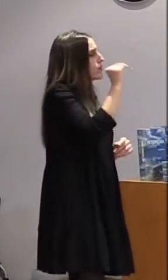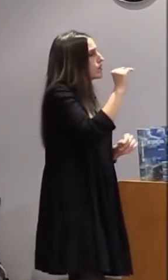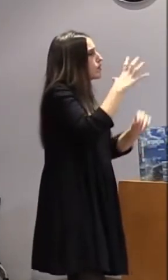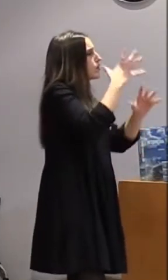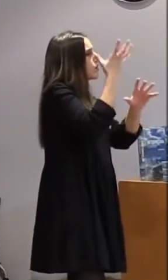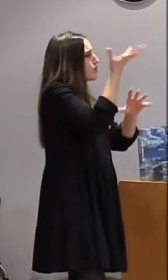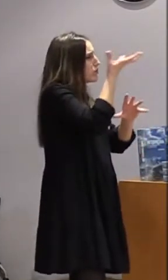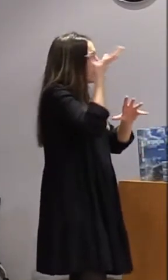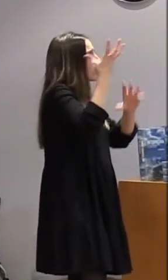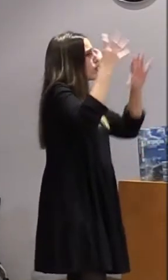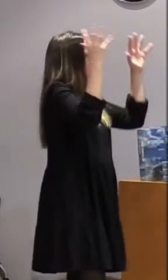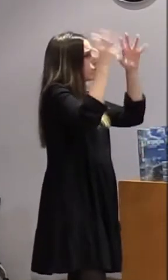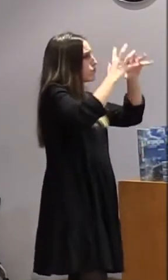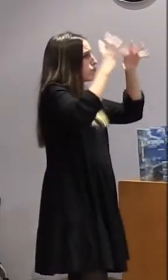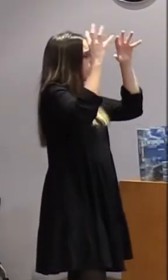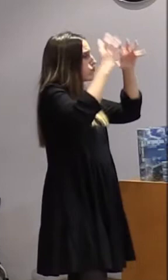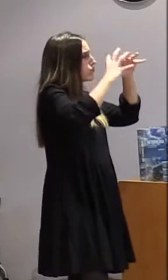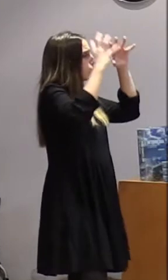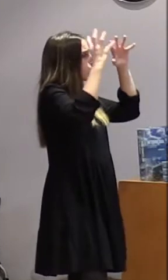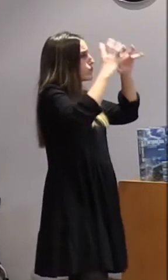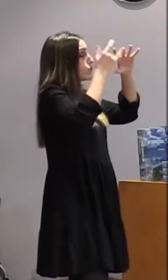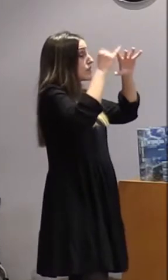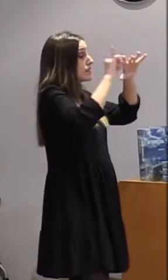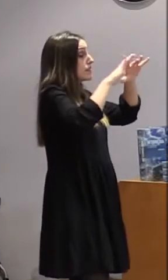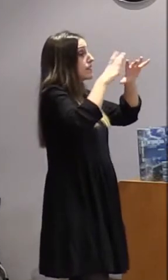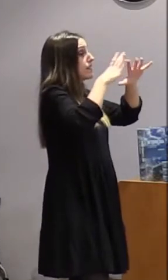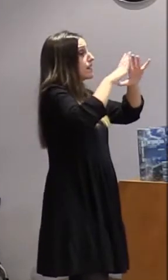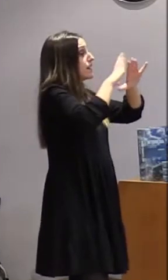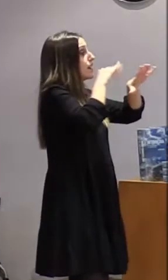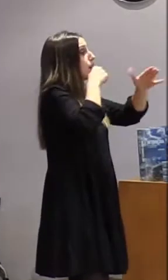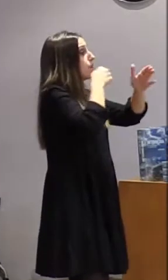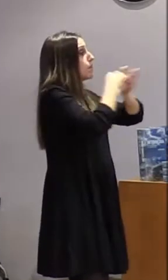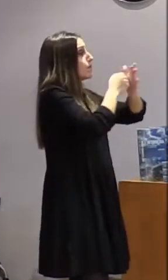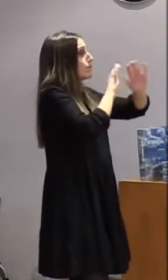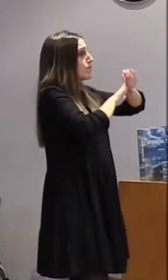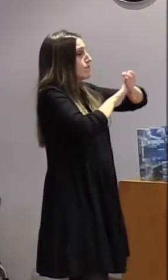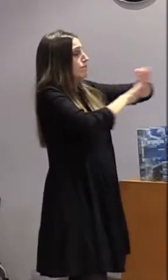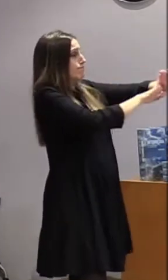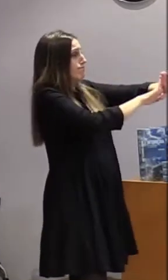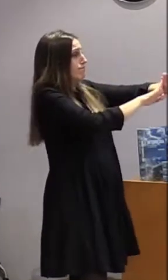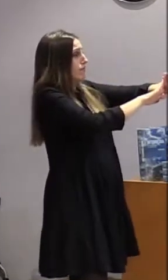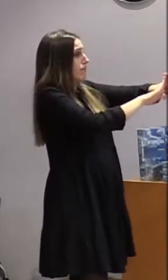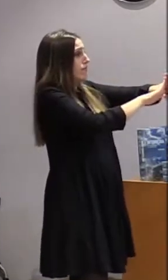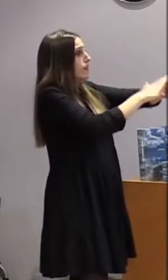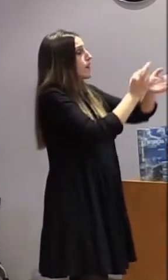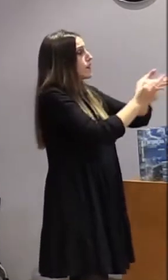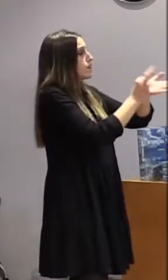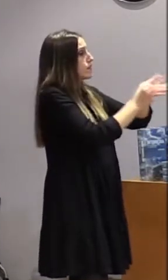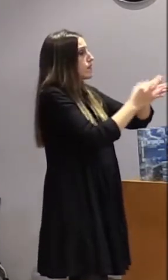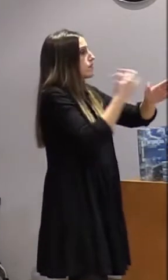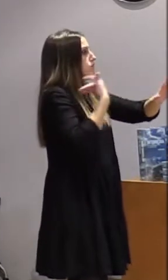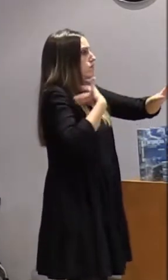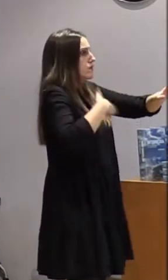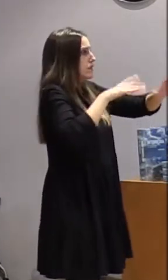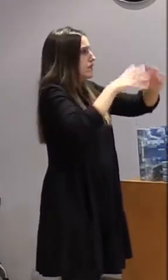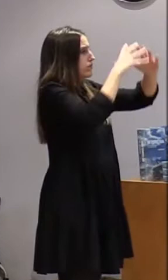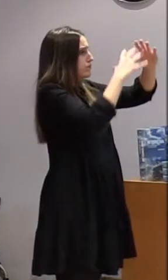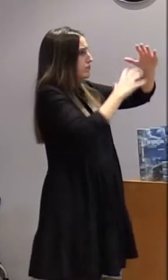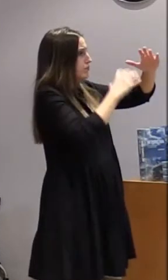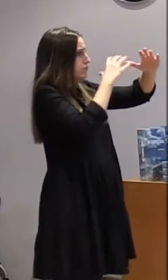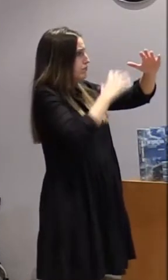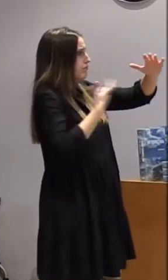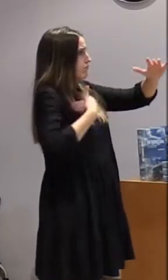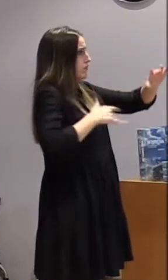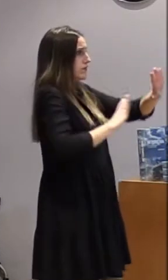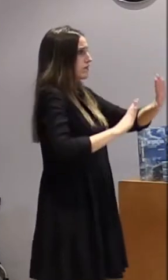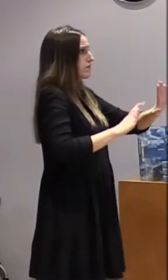tormentoso, y es una tormenta que está en la parte trasera de la ciudad y que ya ha descargado en esta parte. ¿Qué es lo que ocurre